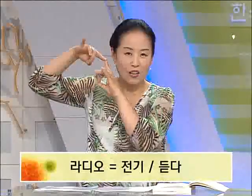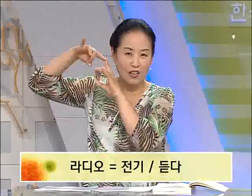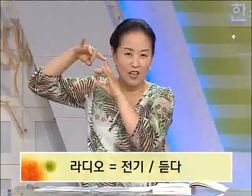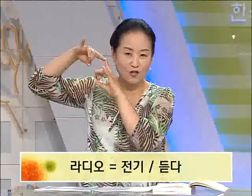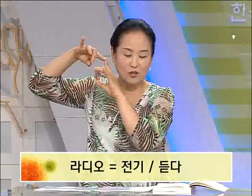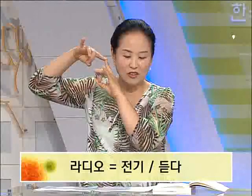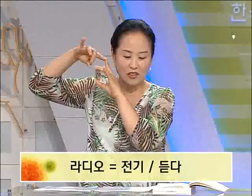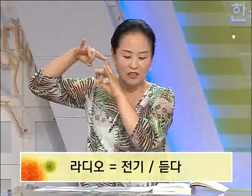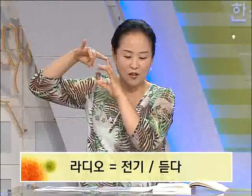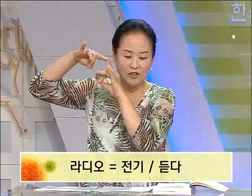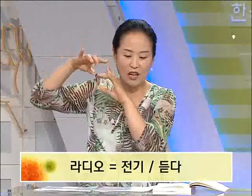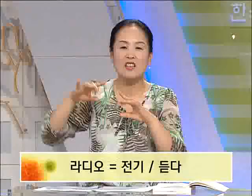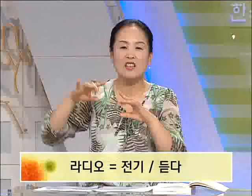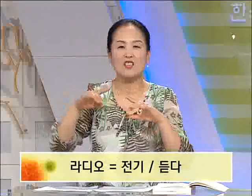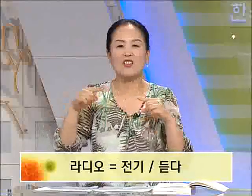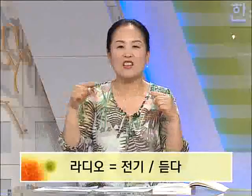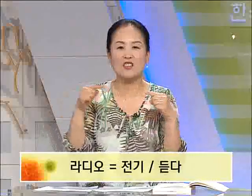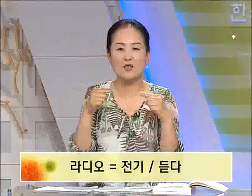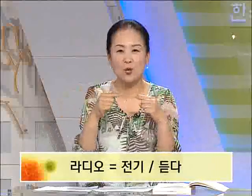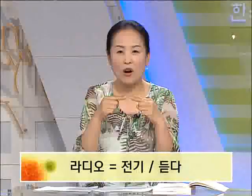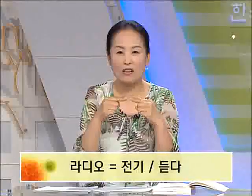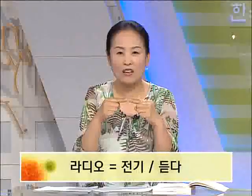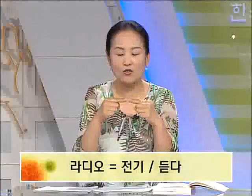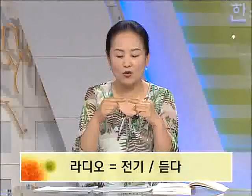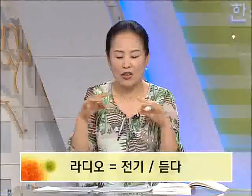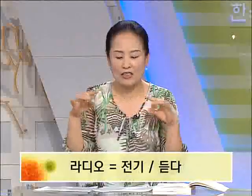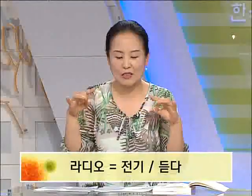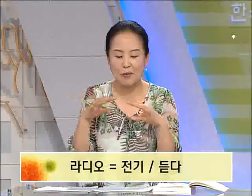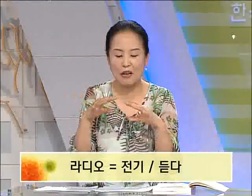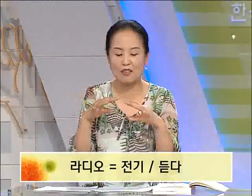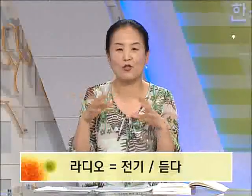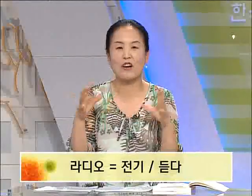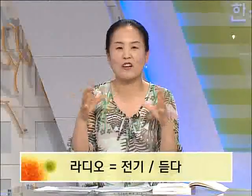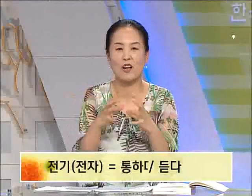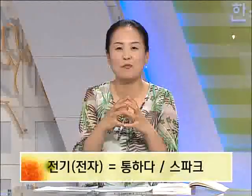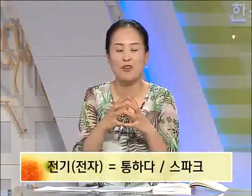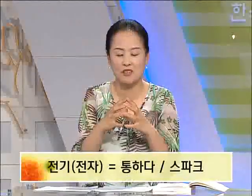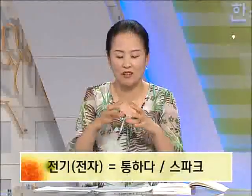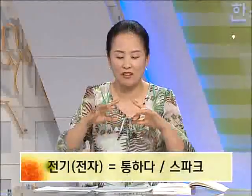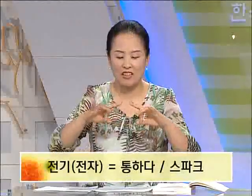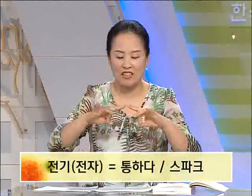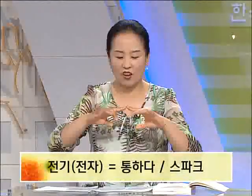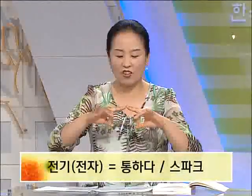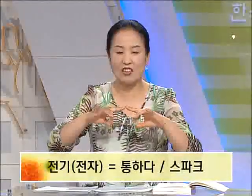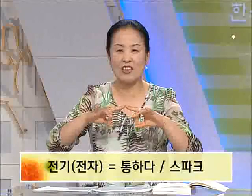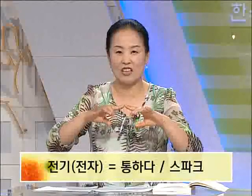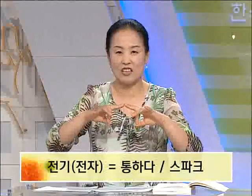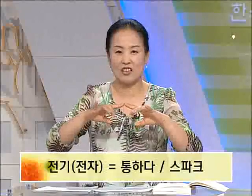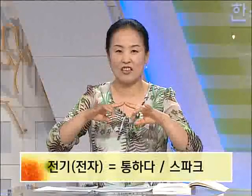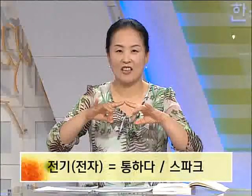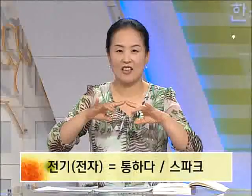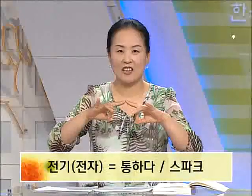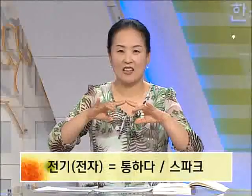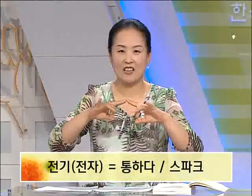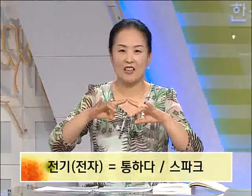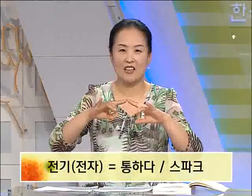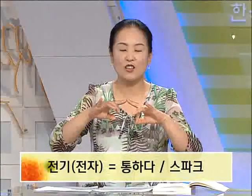이렇게 해주시면 되는데요. 자, 전기는 통하다라는 수화, 스파크 수화가 결합되어서 전기. 이